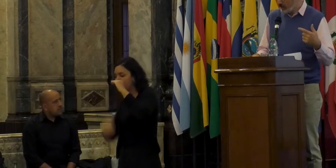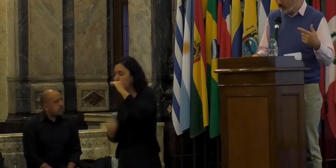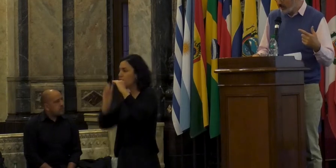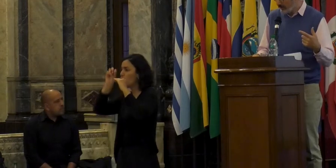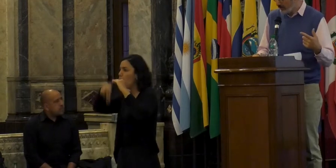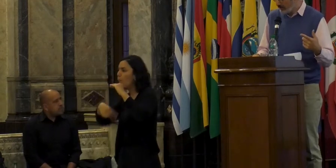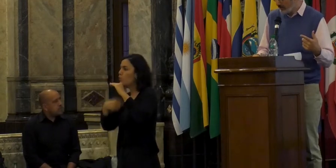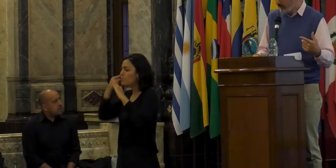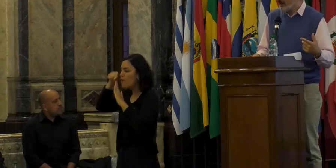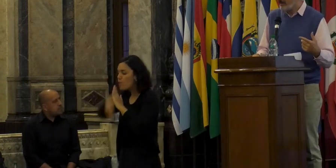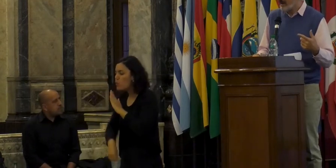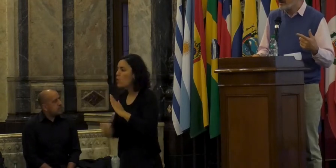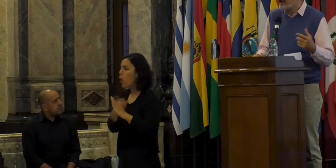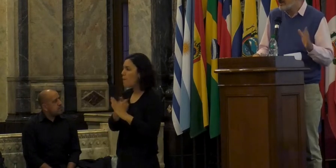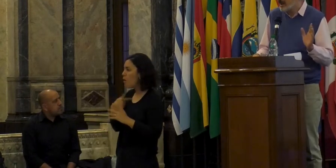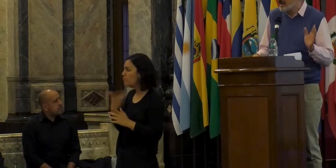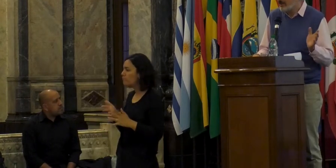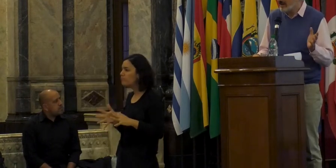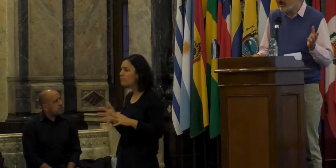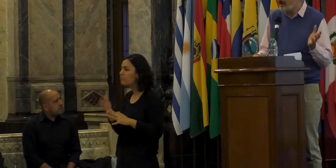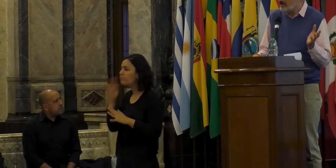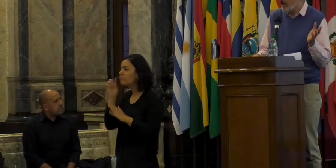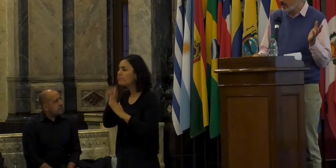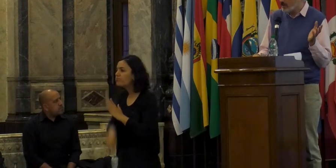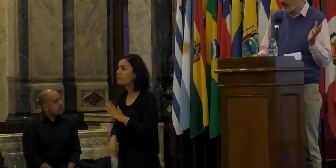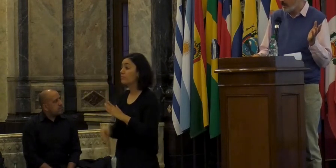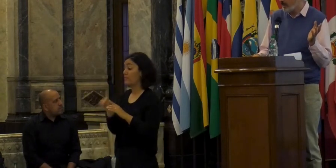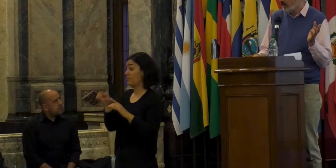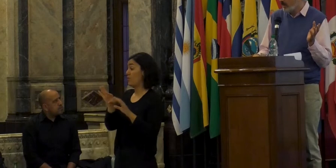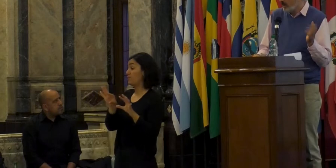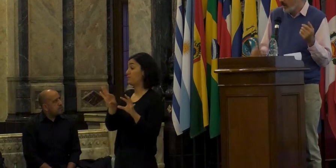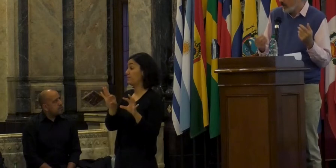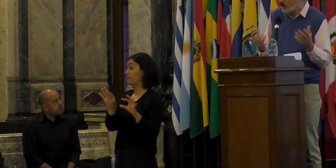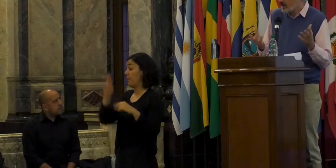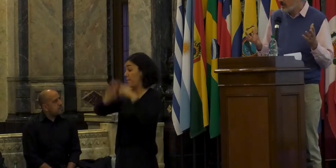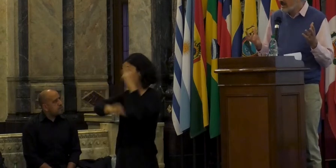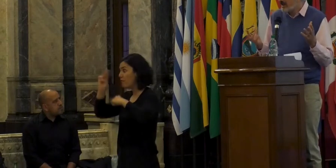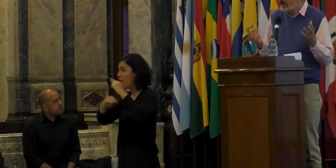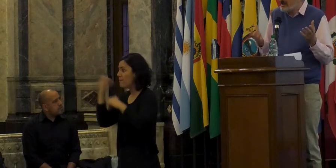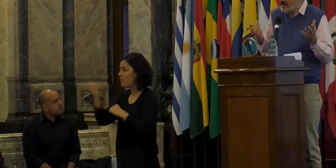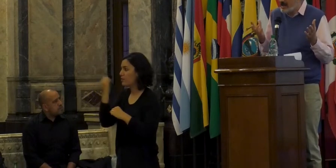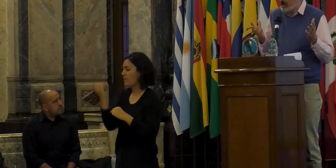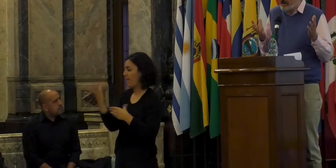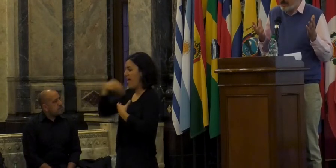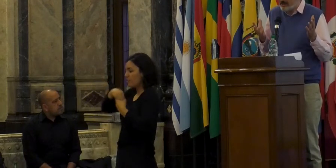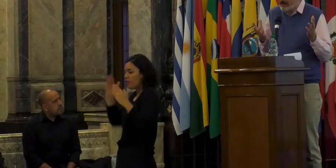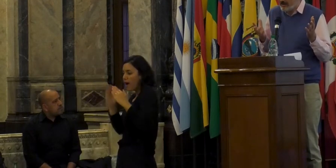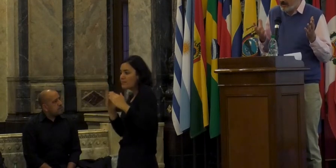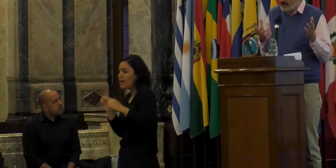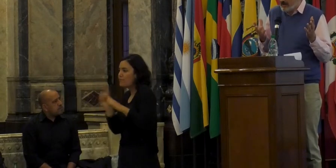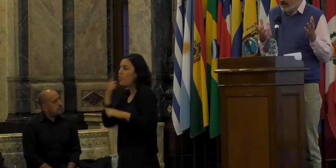el ruido de fondo. Claro, fijaros, esta es una metáfora hermosísima para un músico, porque lo que ocurre en tu casa a veces es que ni lo